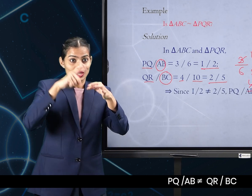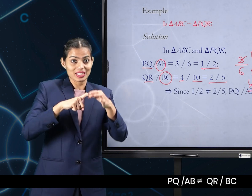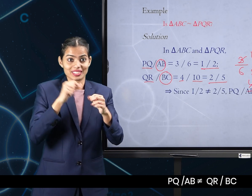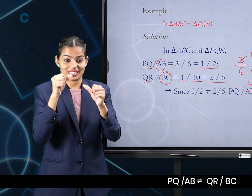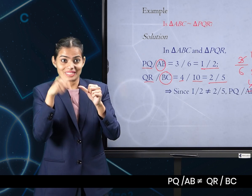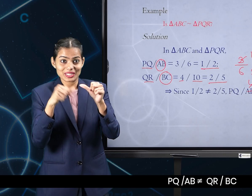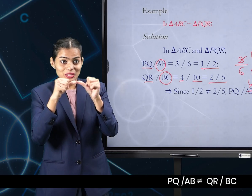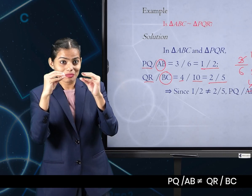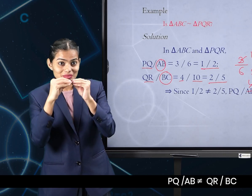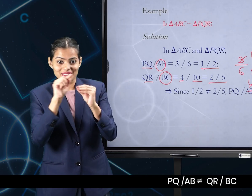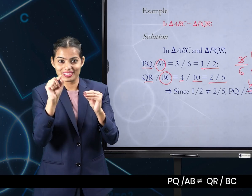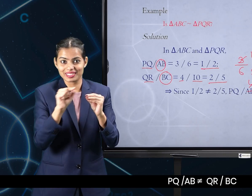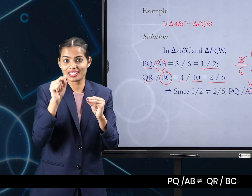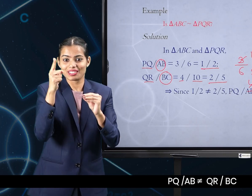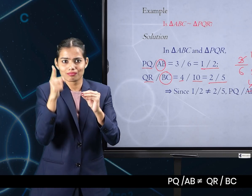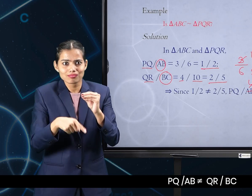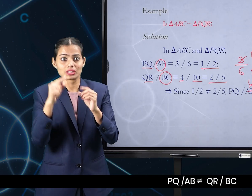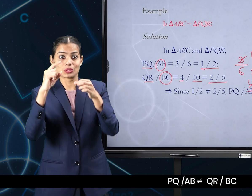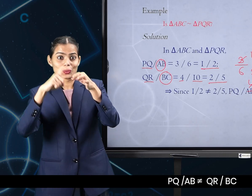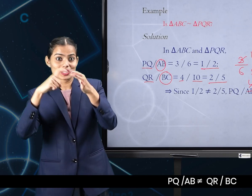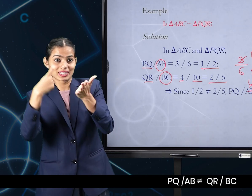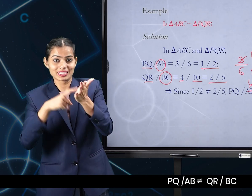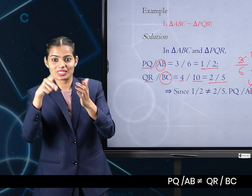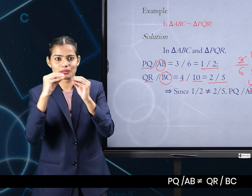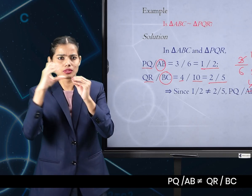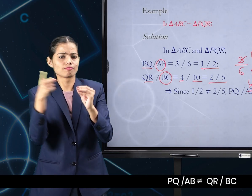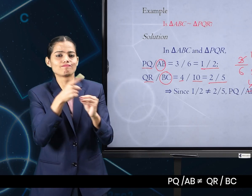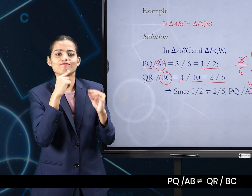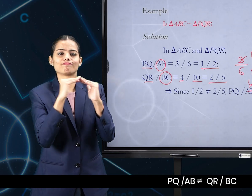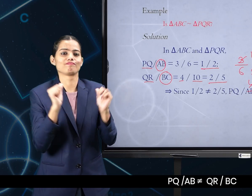कामा PQ/AB, कामा QR/BC